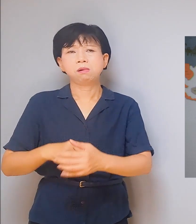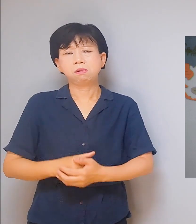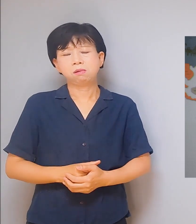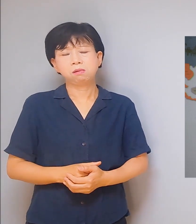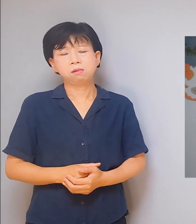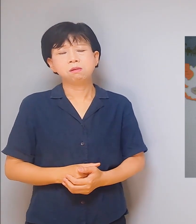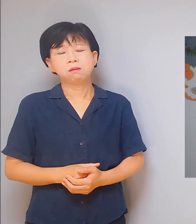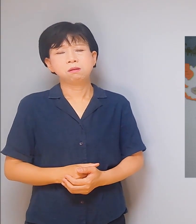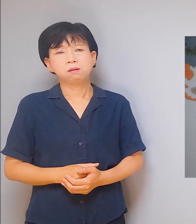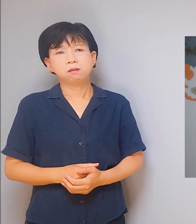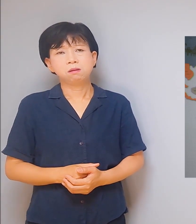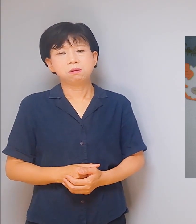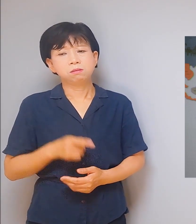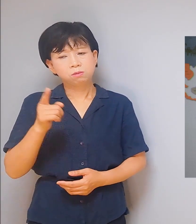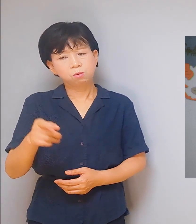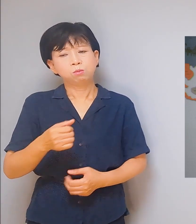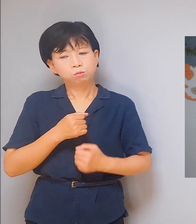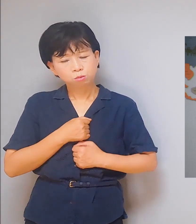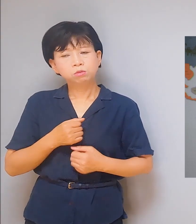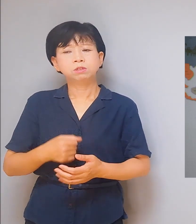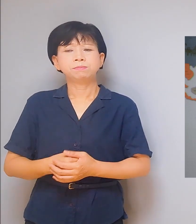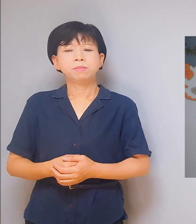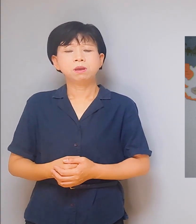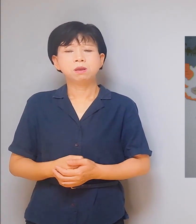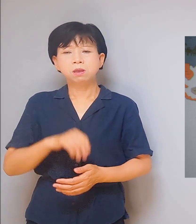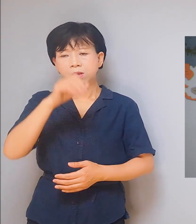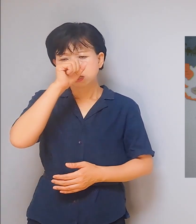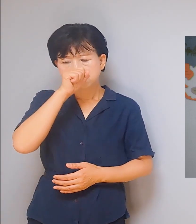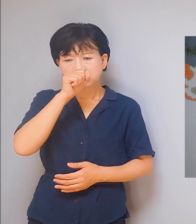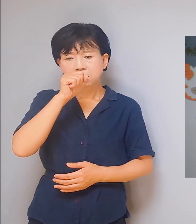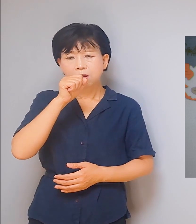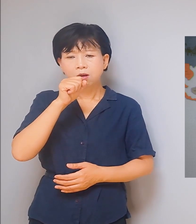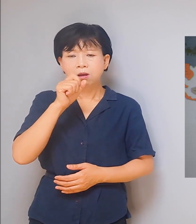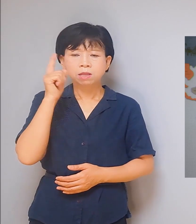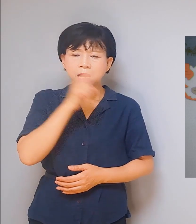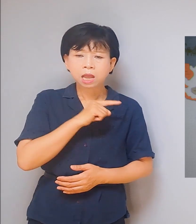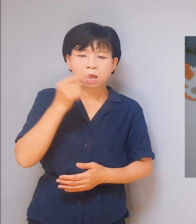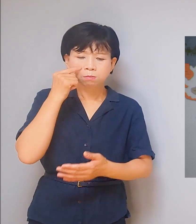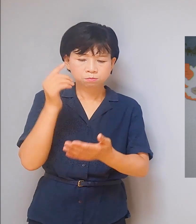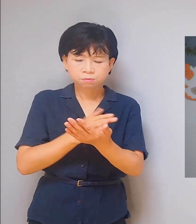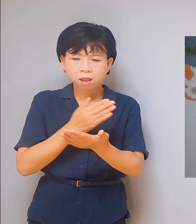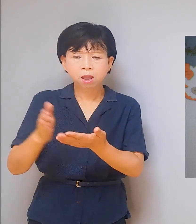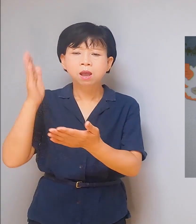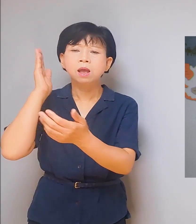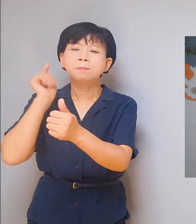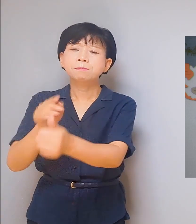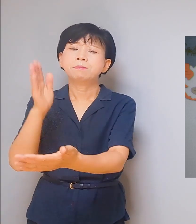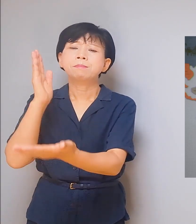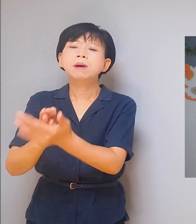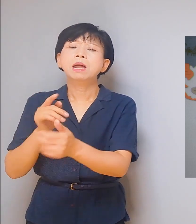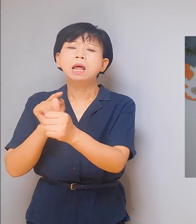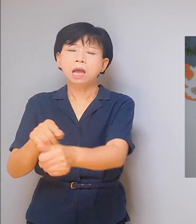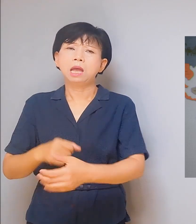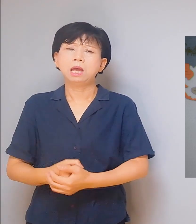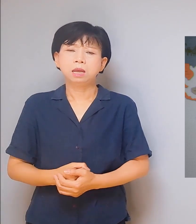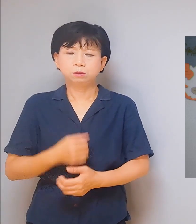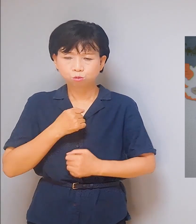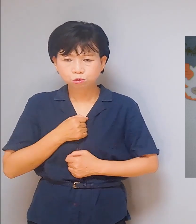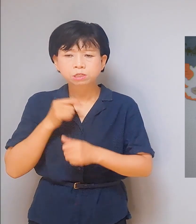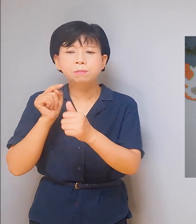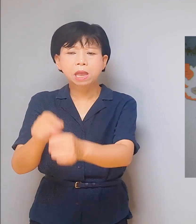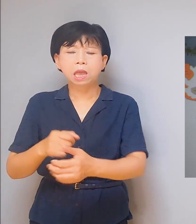말씀하십니다. 삼가 선악간에 따지지 말라. 이 말씀이 그거예요. 라반아, 너